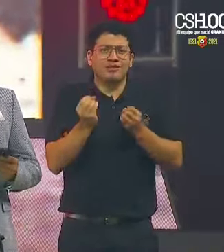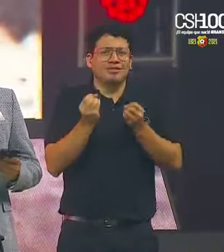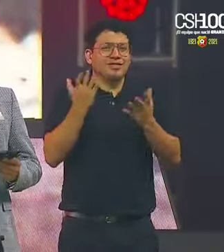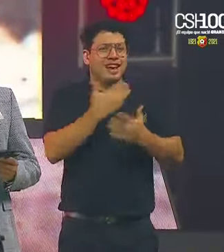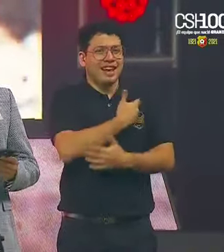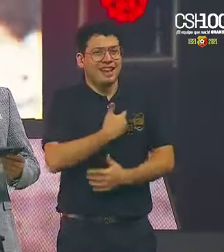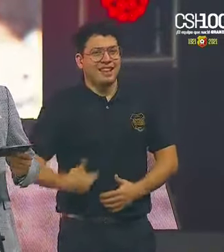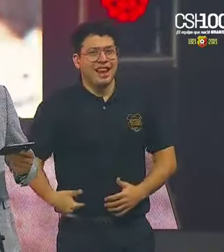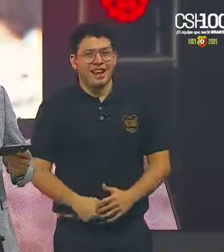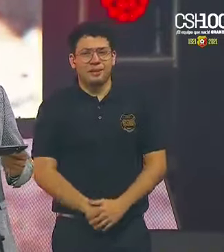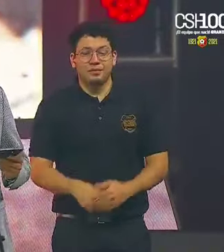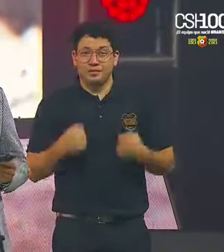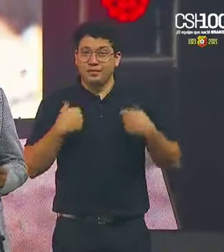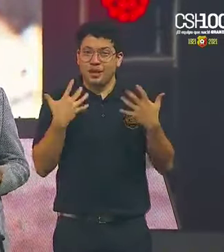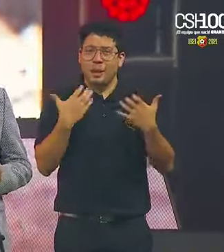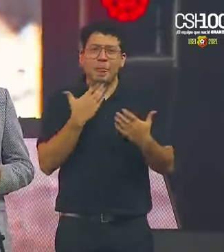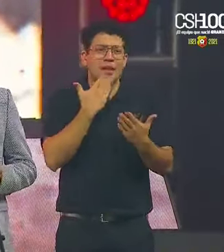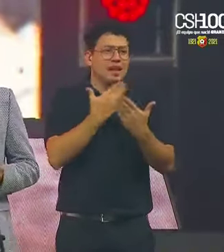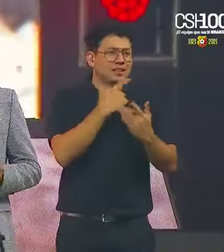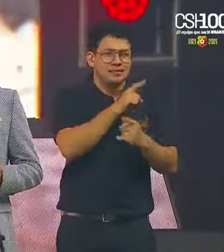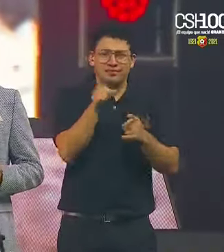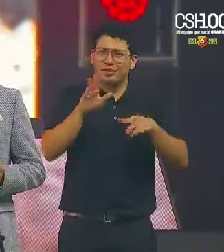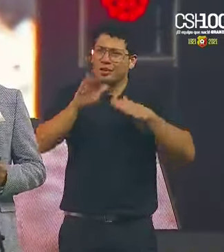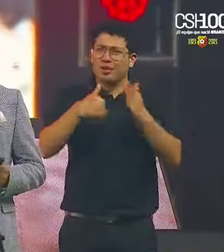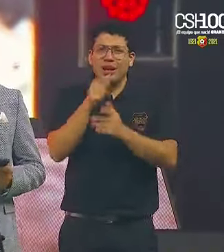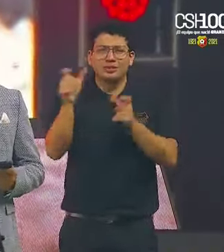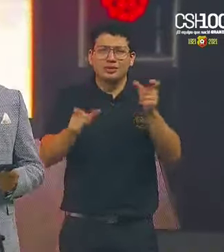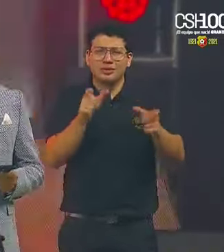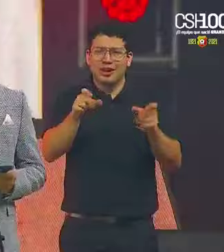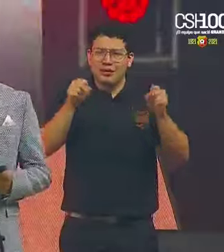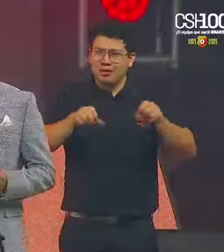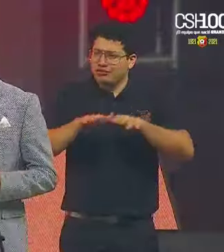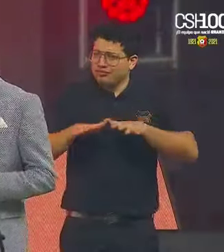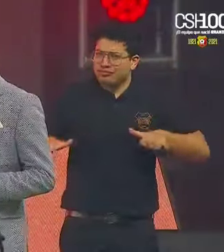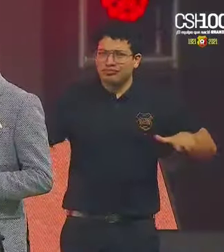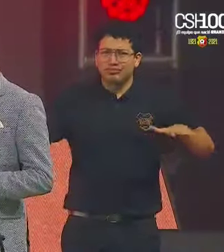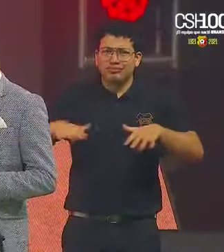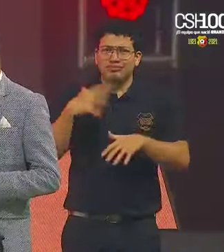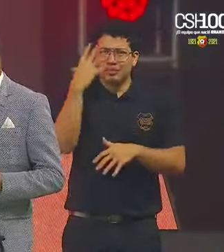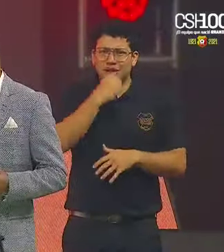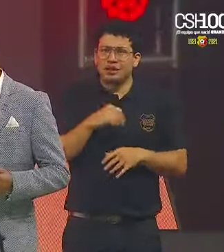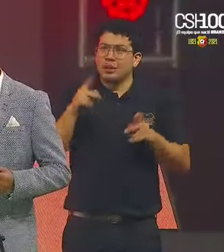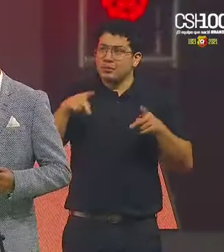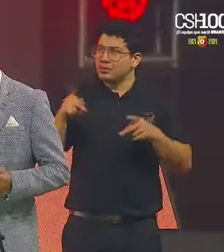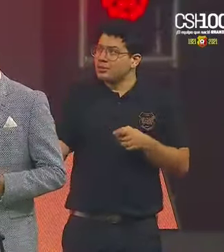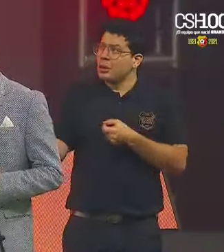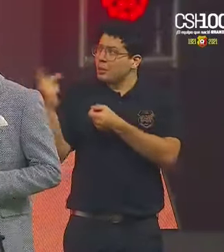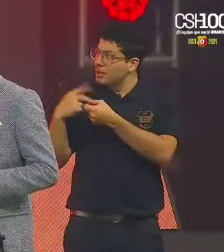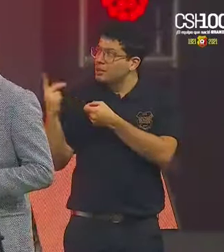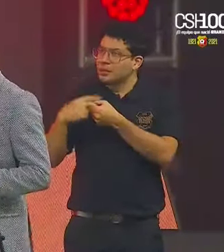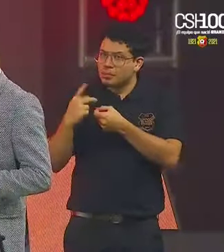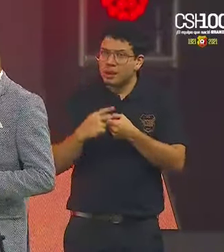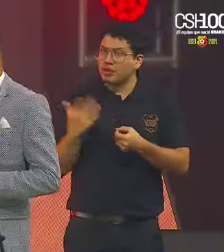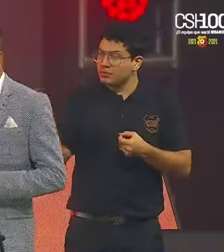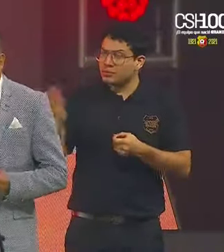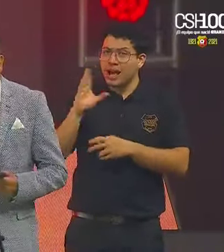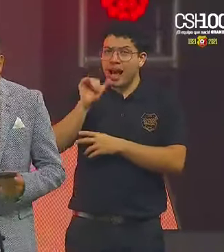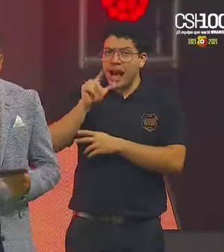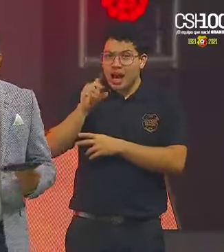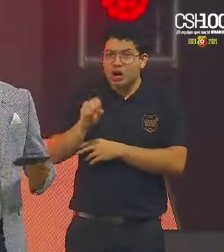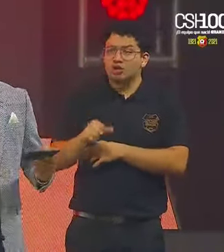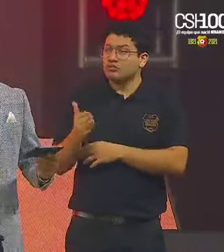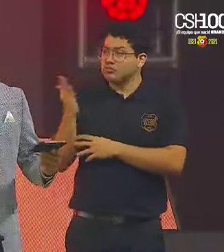Además, agradecer a todos los que han trabajado para tener ese lindo escenario, a toda la gente que está aparte, como usted, don Carlos, con